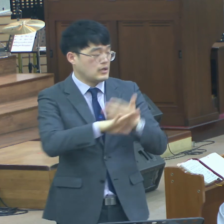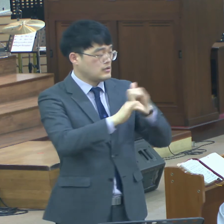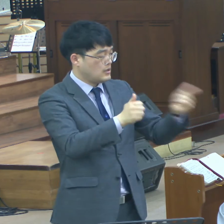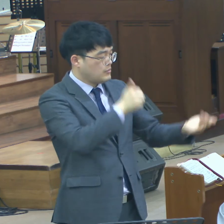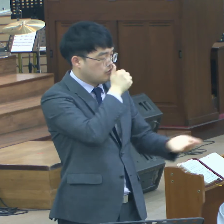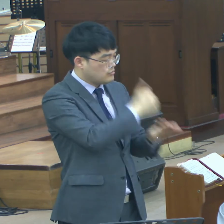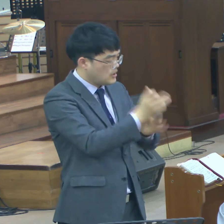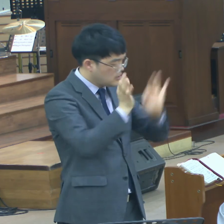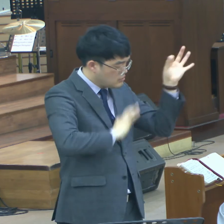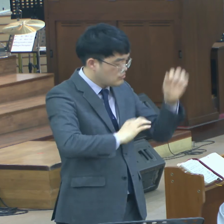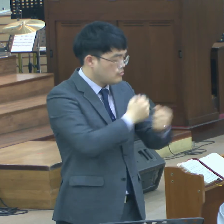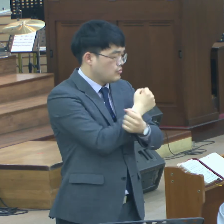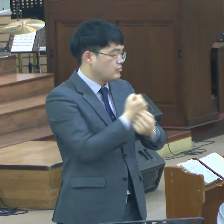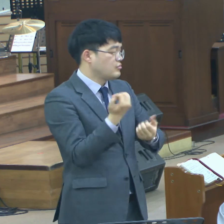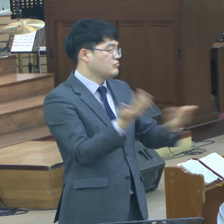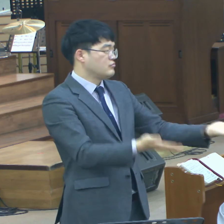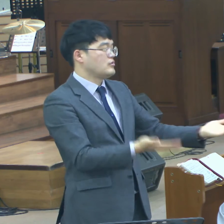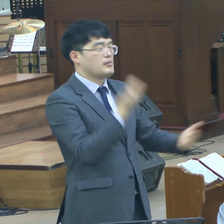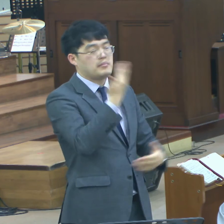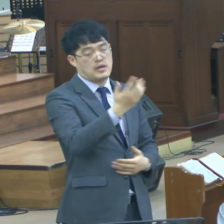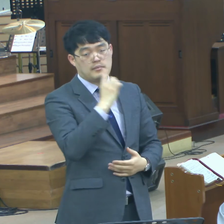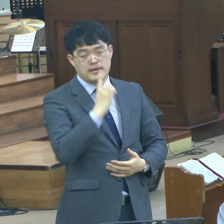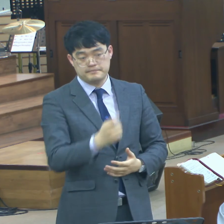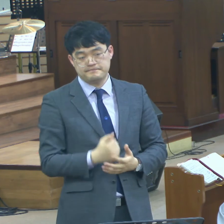있는 힘을 얻게 되는 거예요.